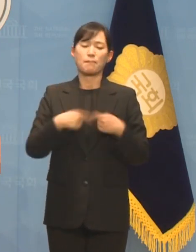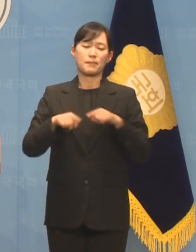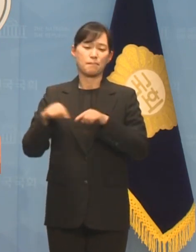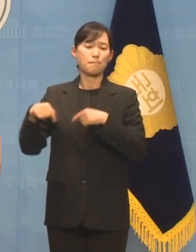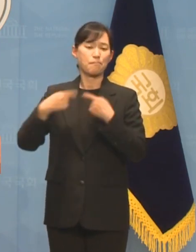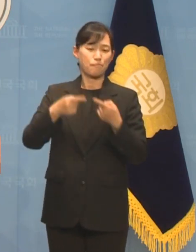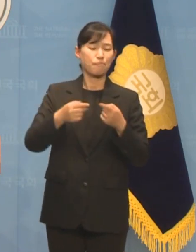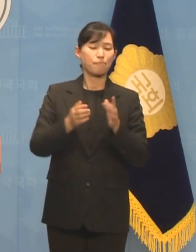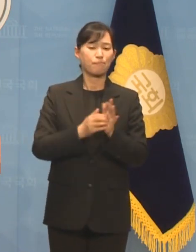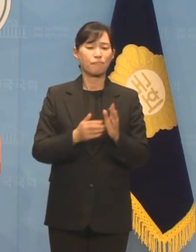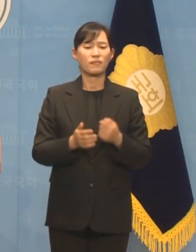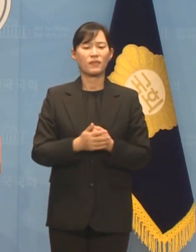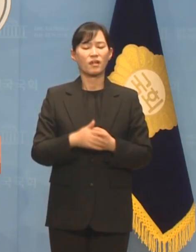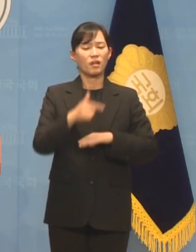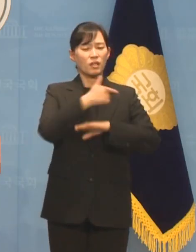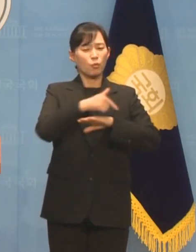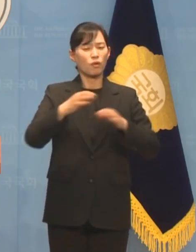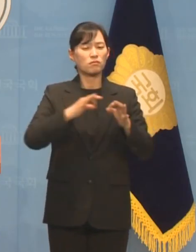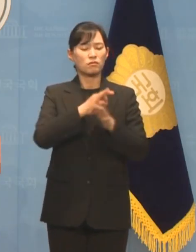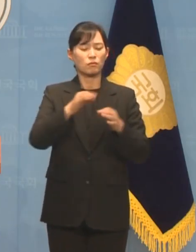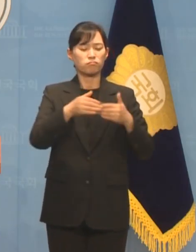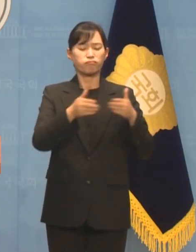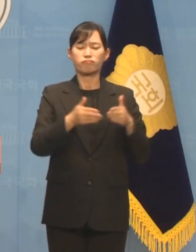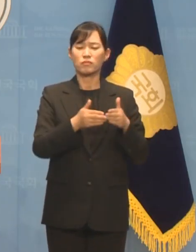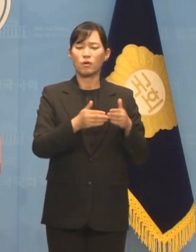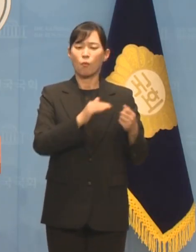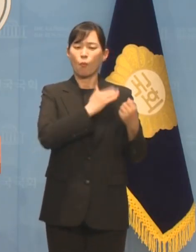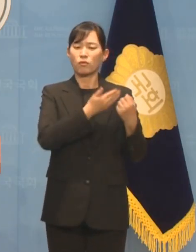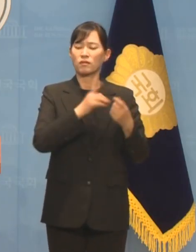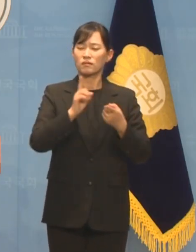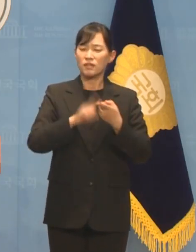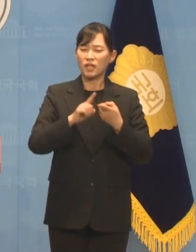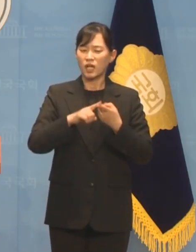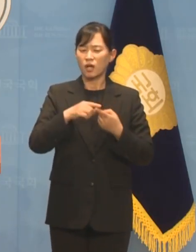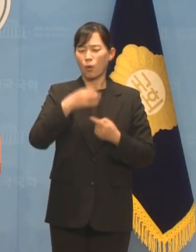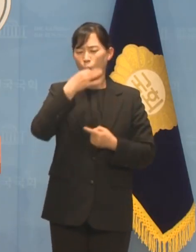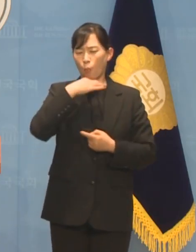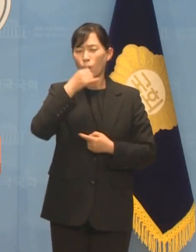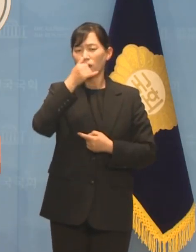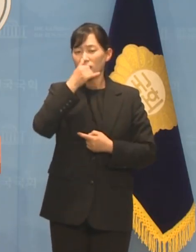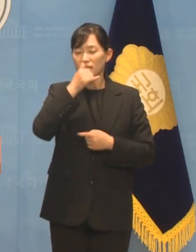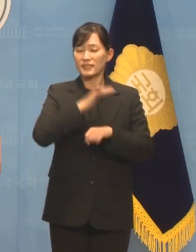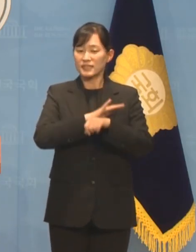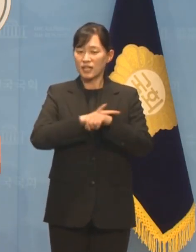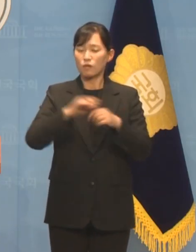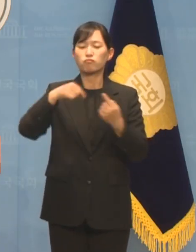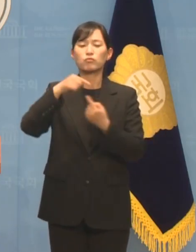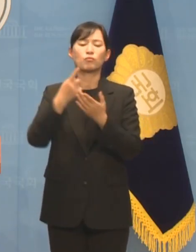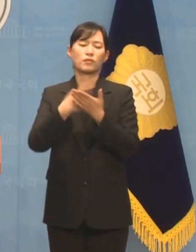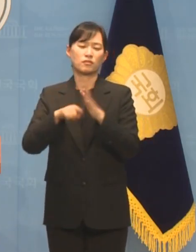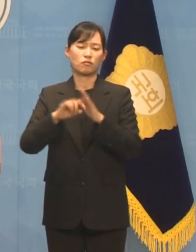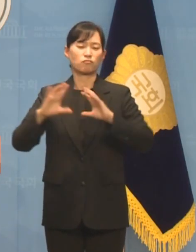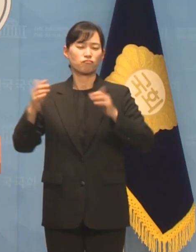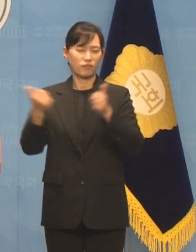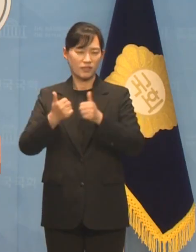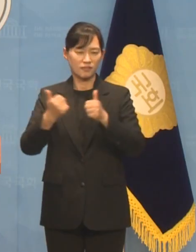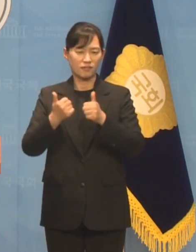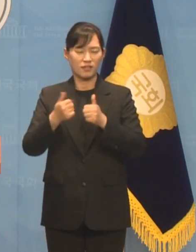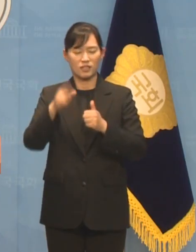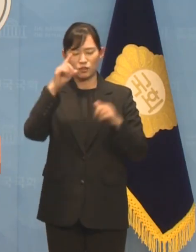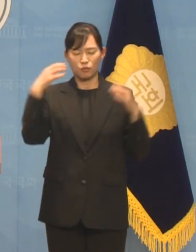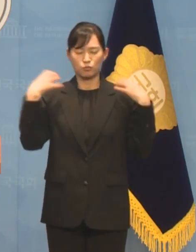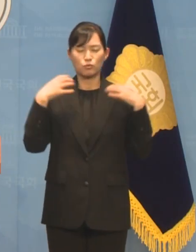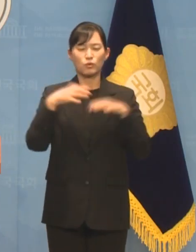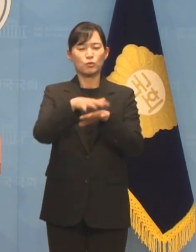주셨습니다. 기획재정부 권한에 대한 견제와 균형이 효율적으로 실효적으로 작동할 수 있도록 국회에서 정부 조직